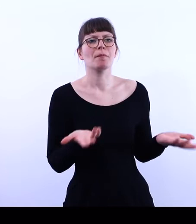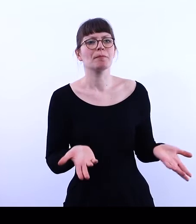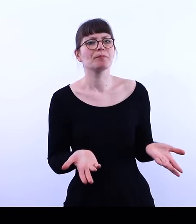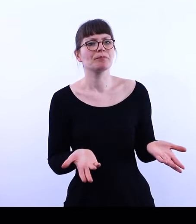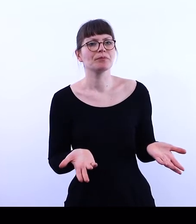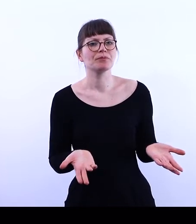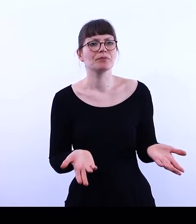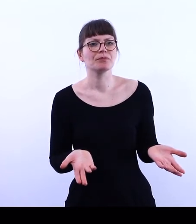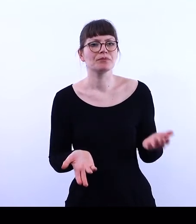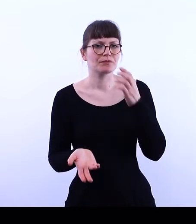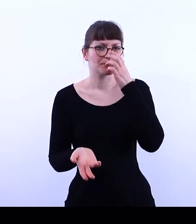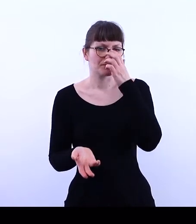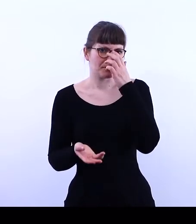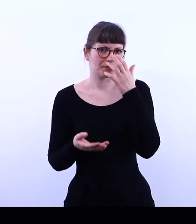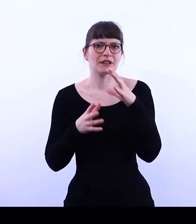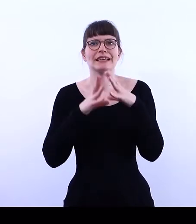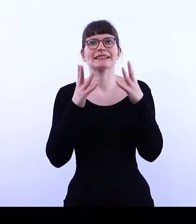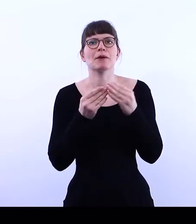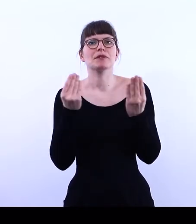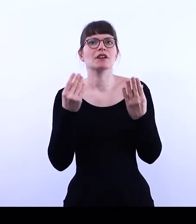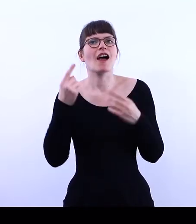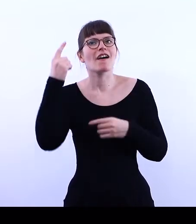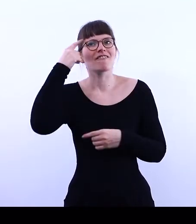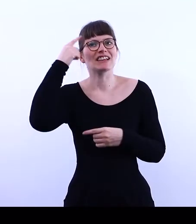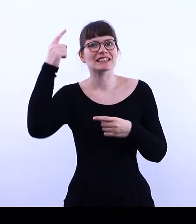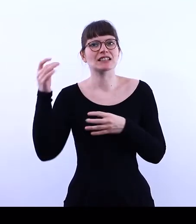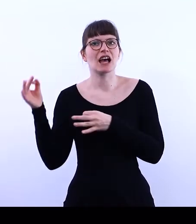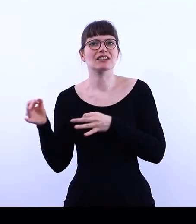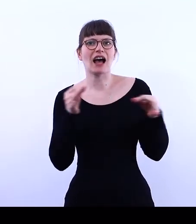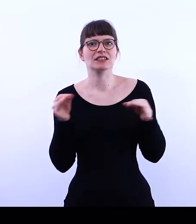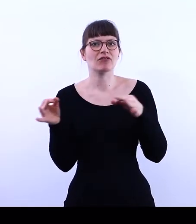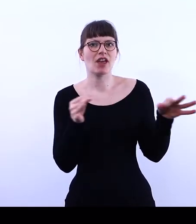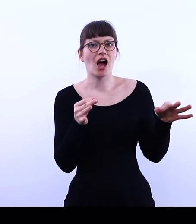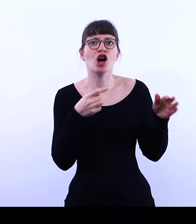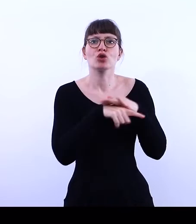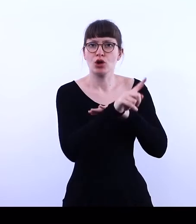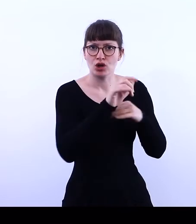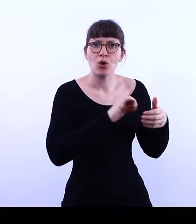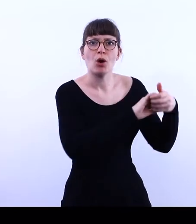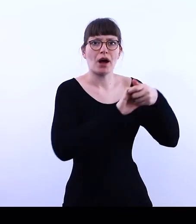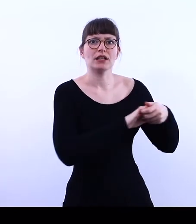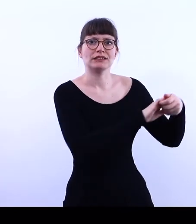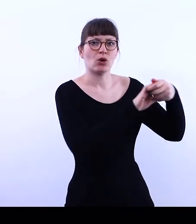dieser ganzen Wissenstransfers. Ist es wirklich durch diese Kooperation möglich, dass man